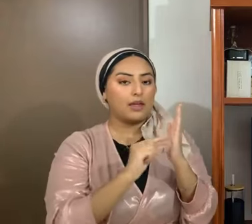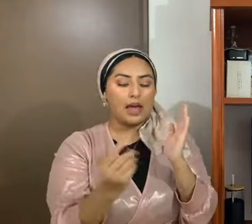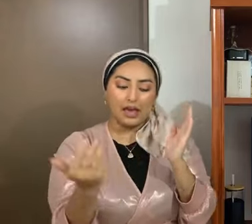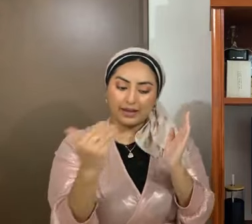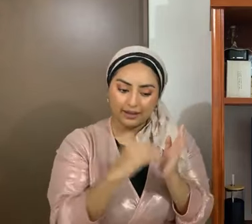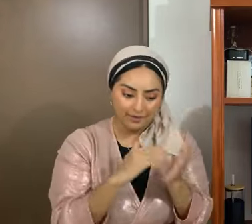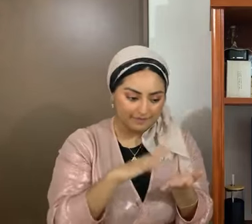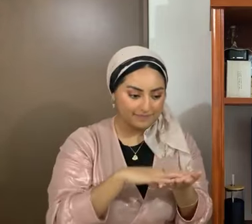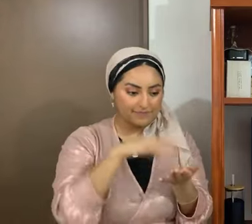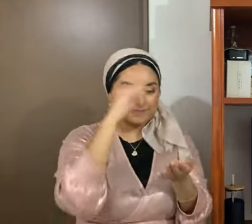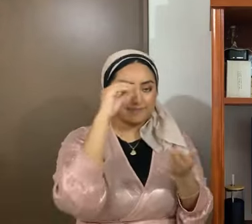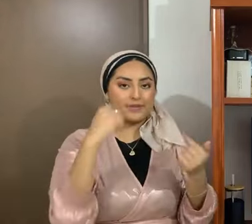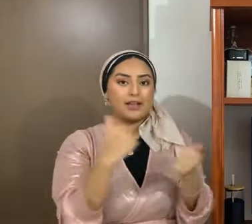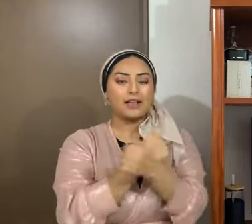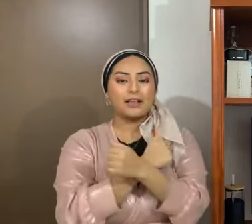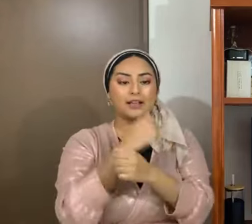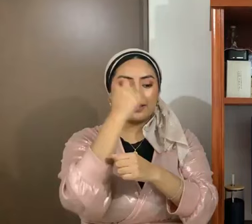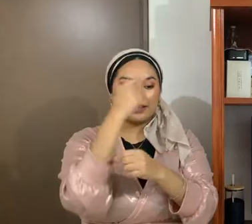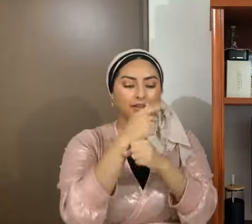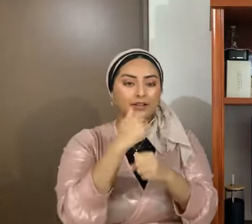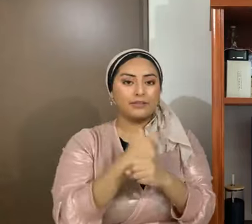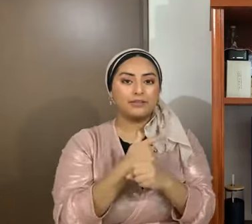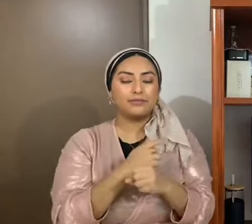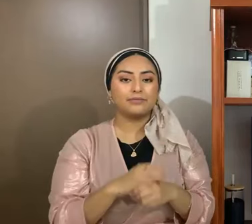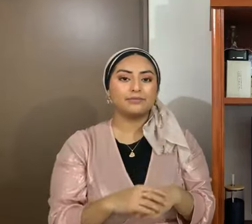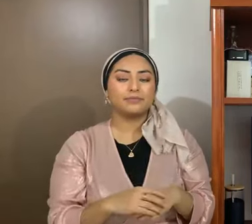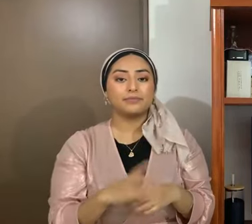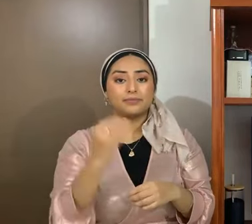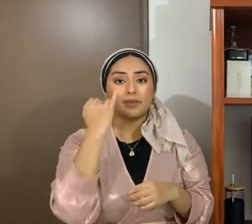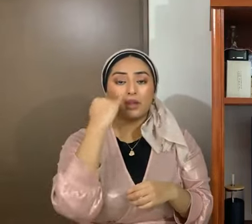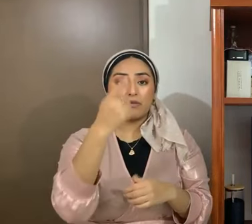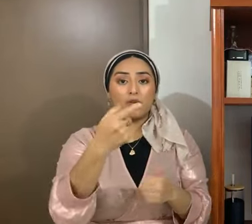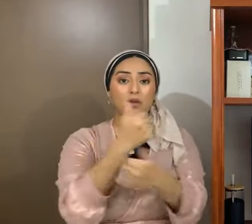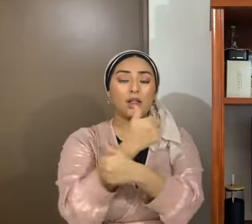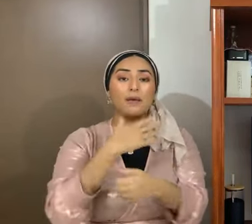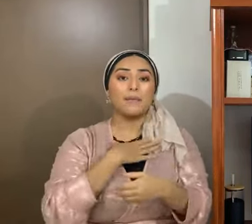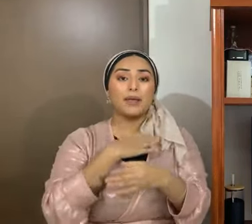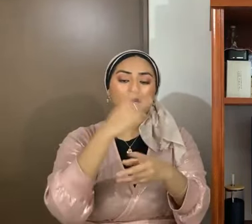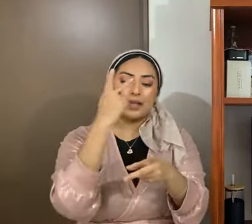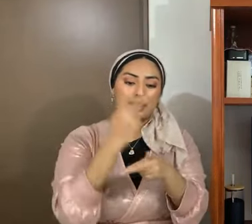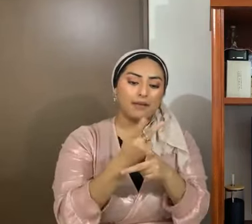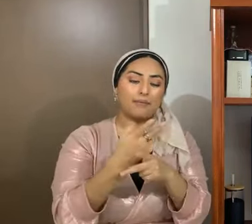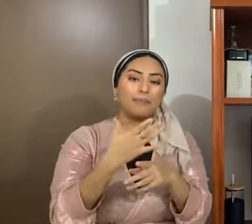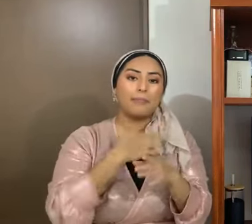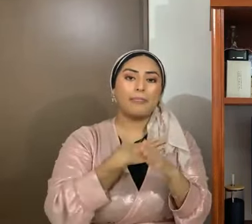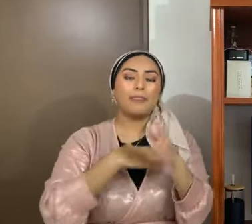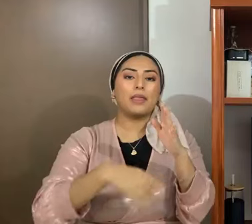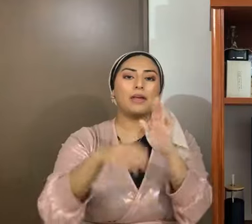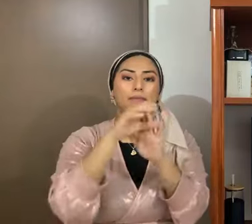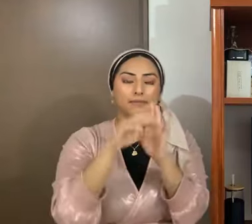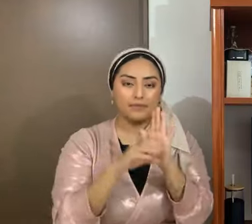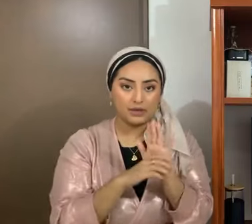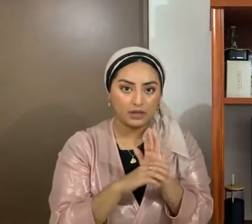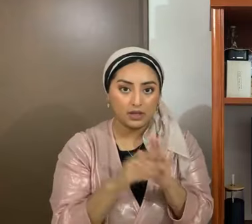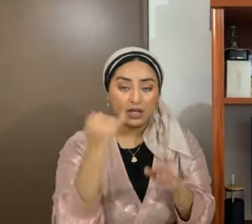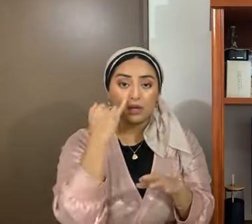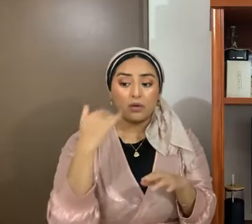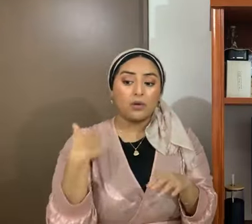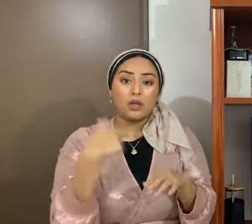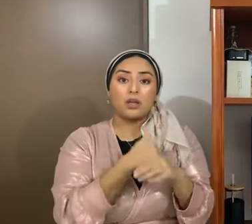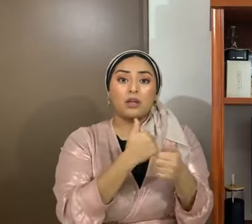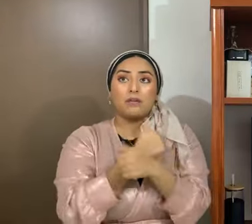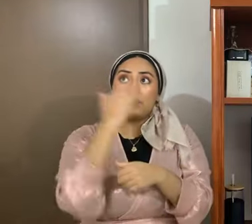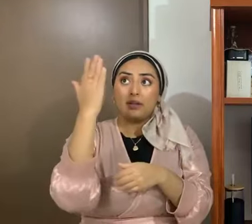a repasarlo por amor a nuestros hermanos nuevos. Si me amas, guarda mis mandamientos. Entonces, si le